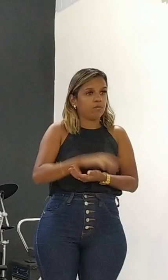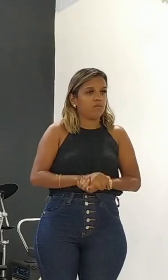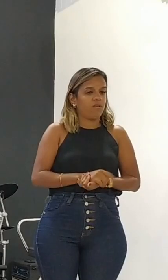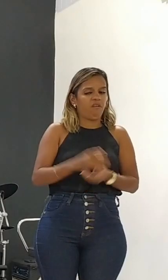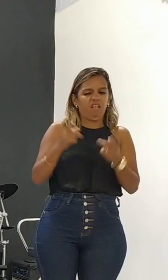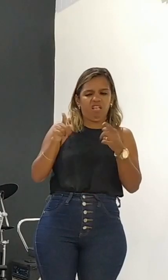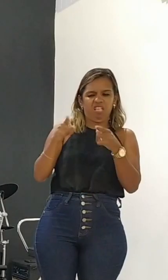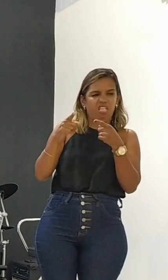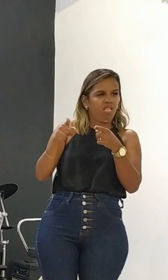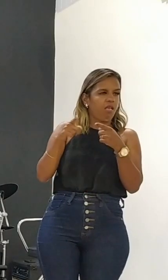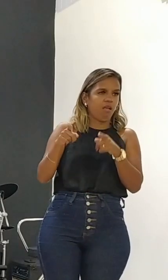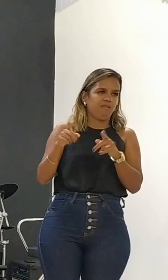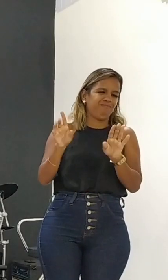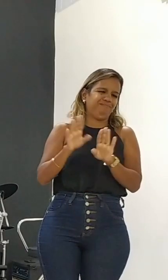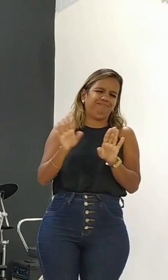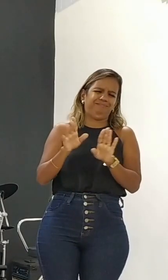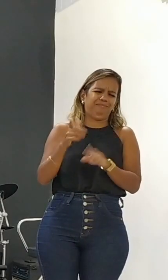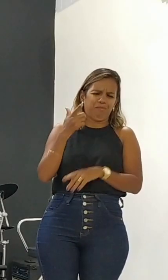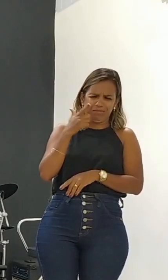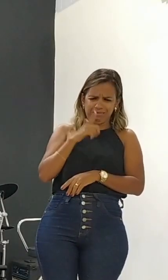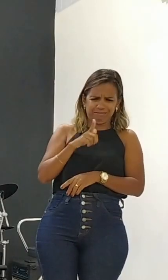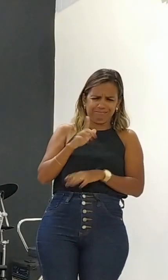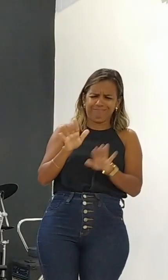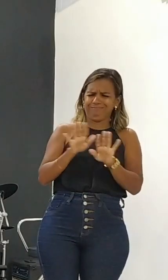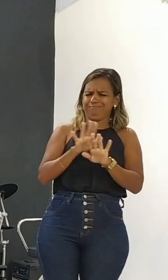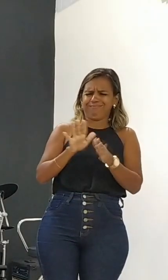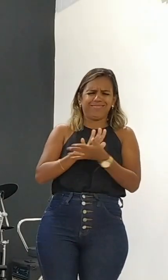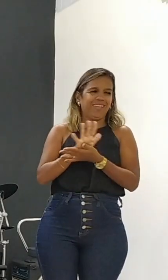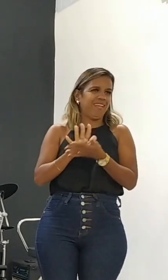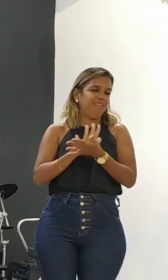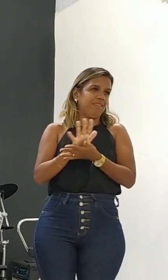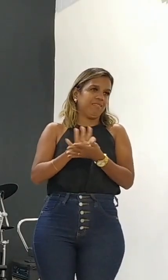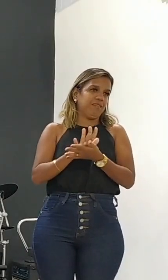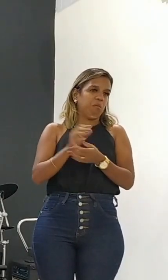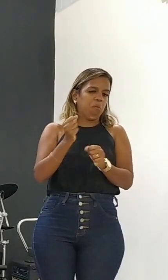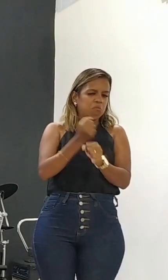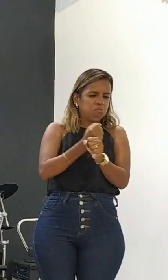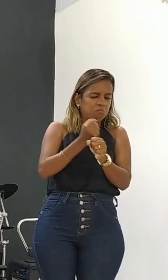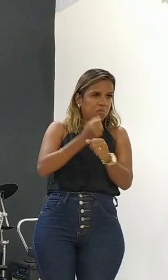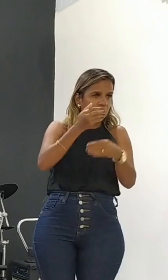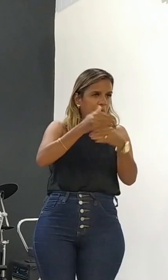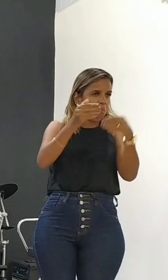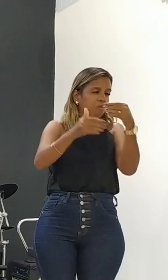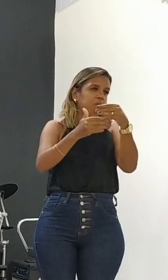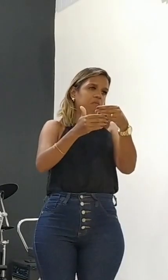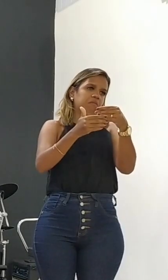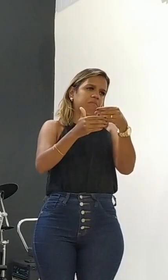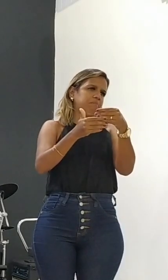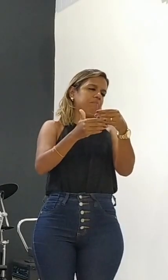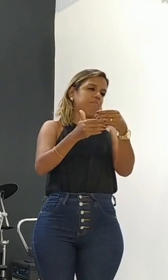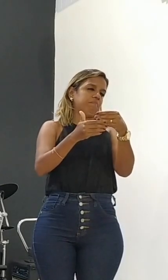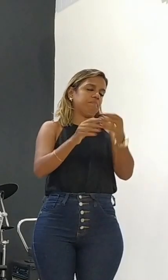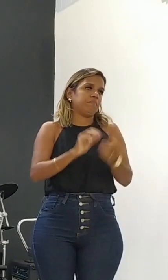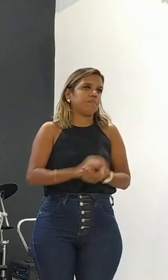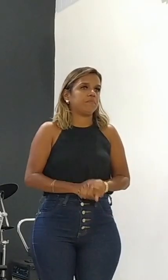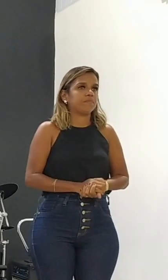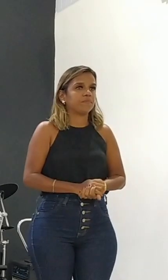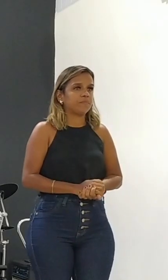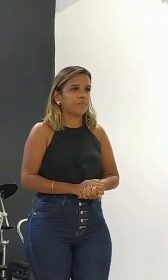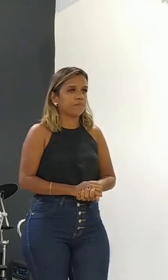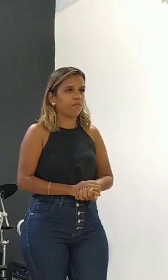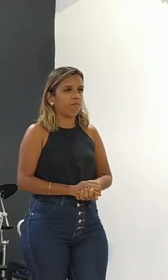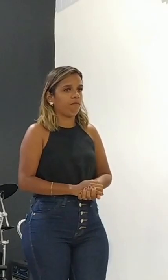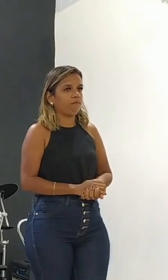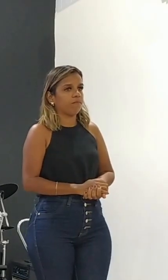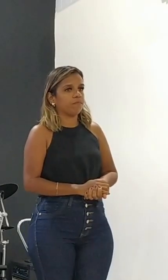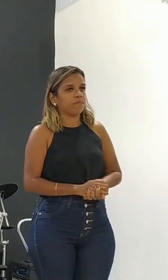vocês não vão conseguir. Talvez hoje também, se nós olharmos para a nossa capacidade, se nós olharmos